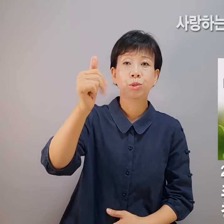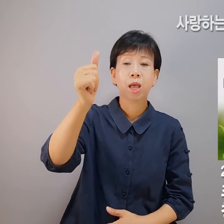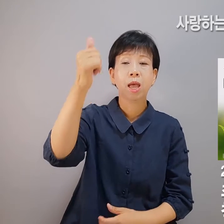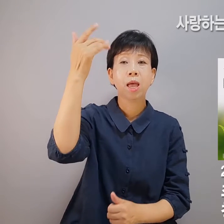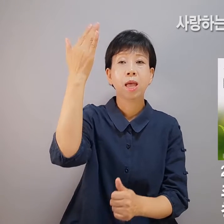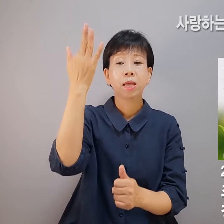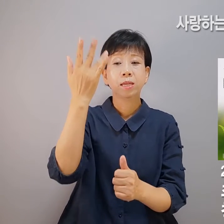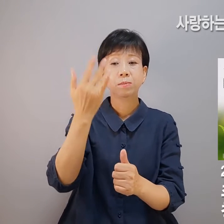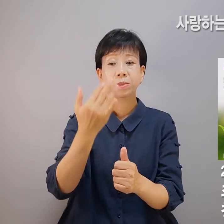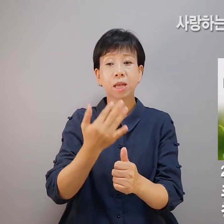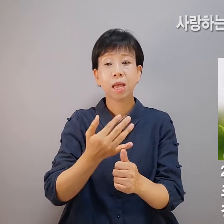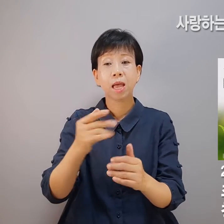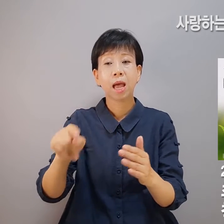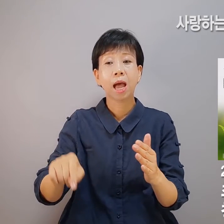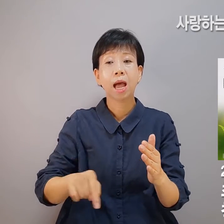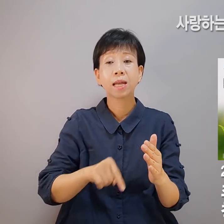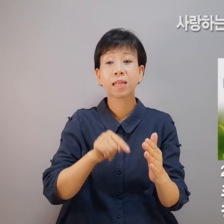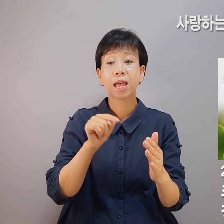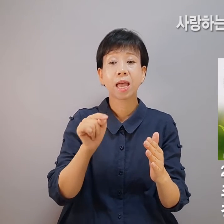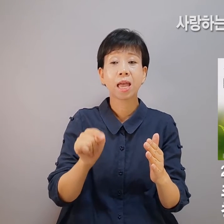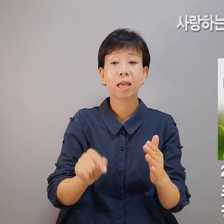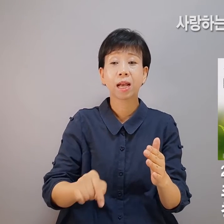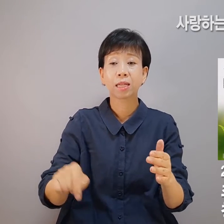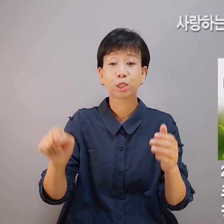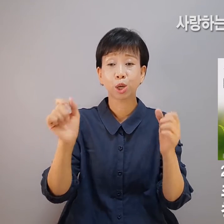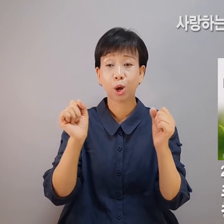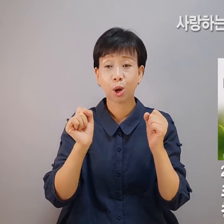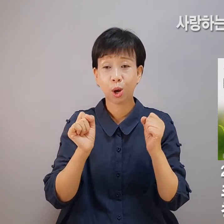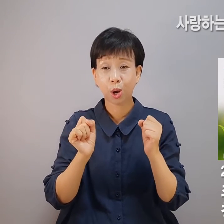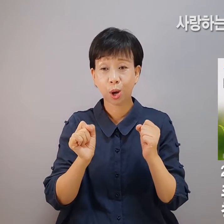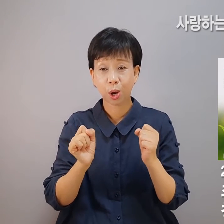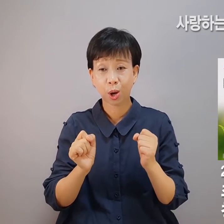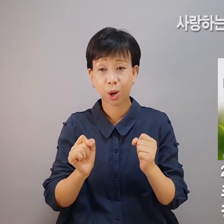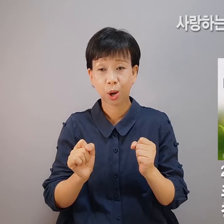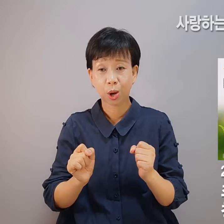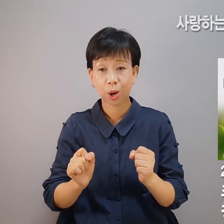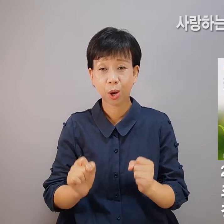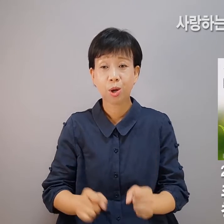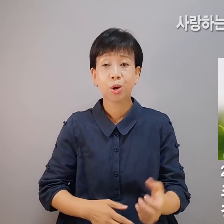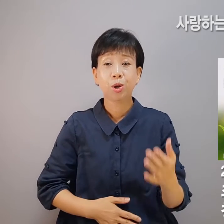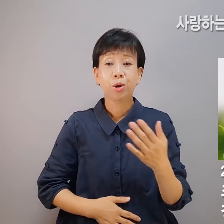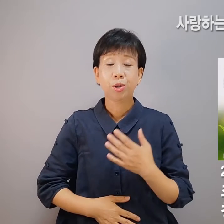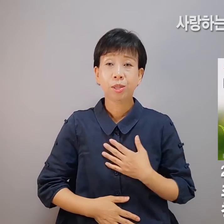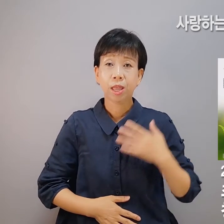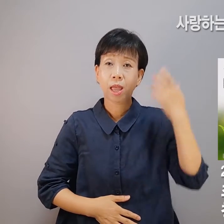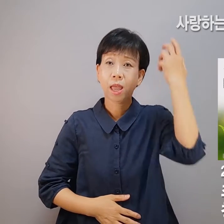오직 주의 임재 안에 갇혀